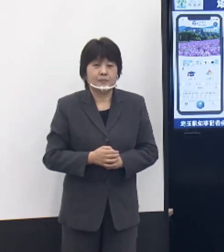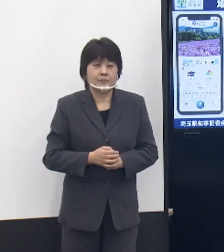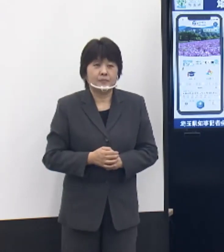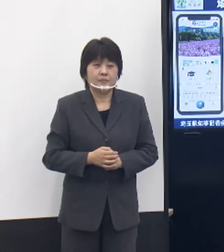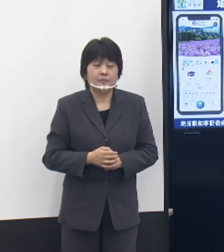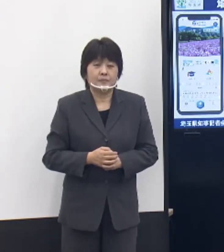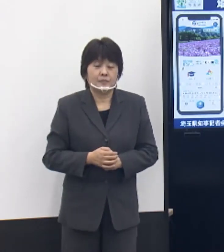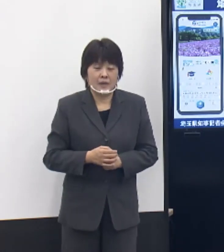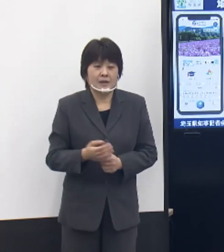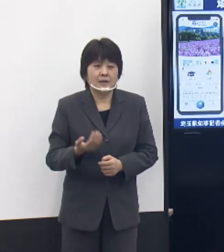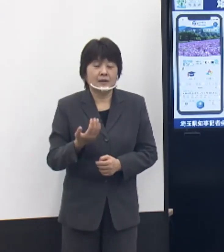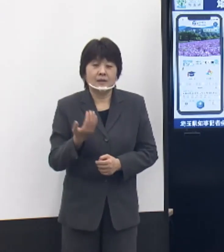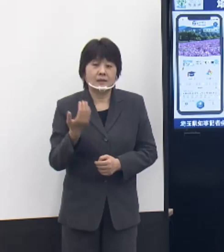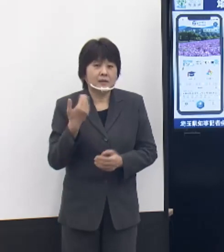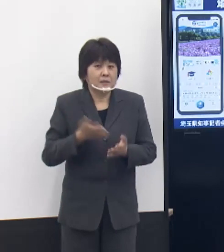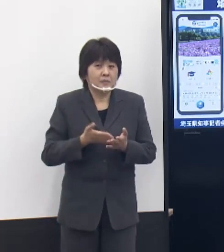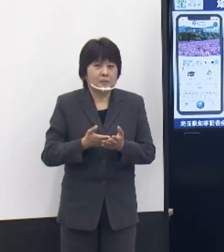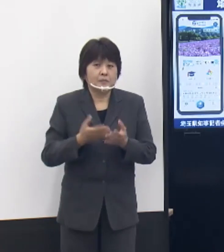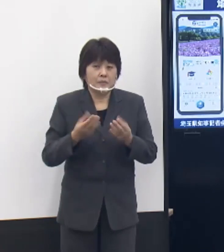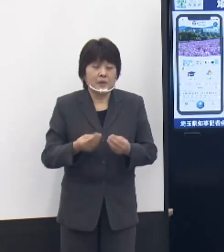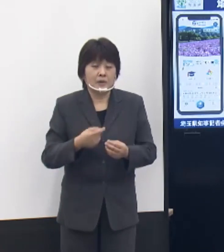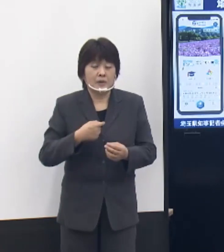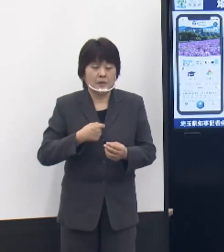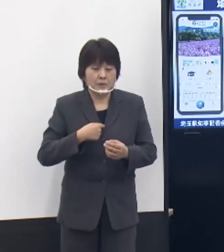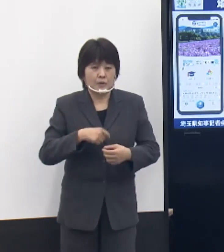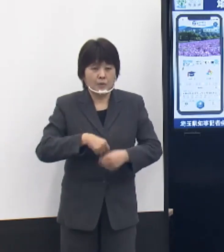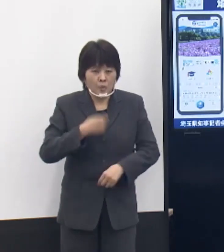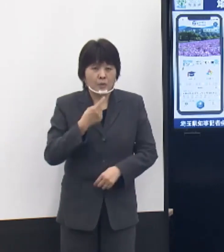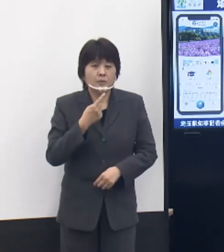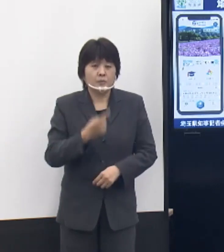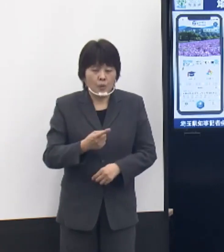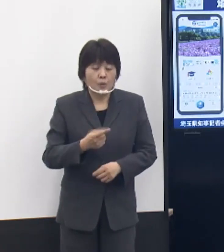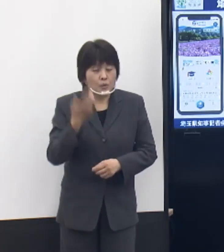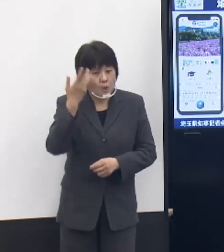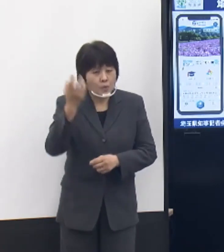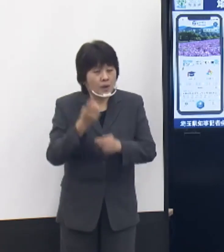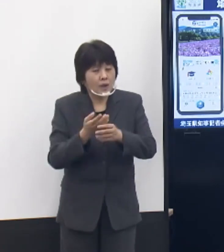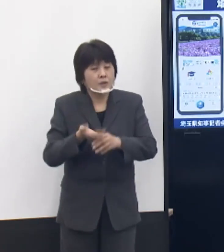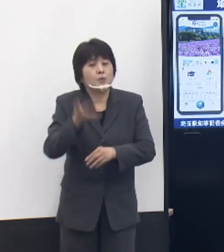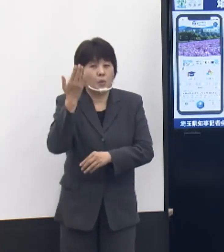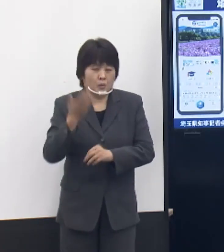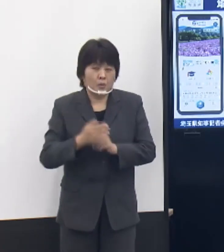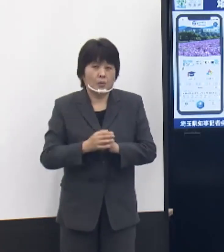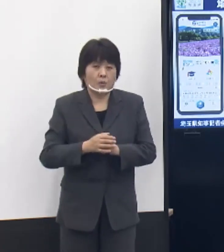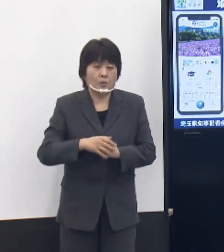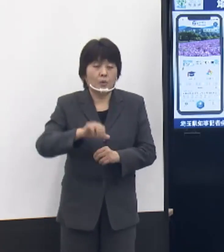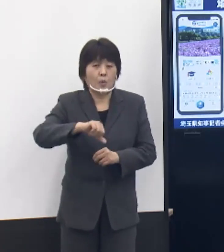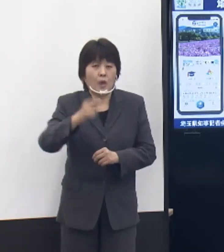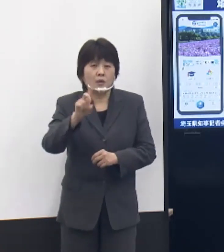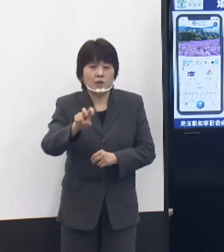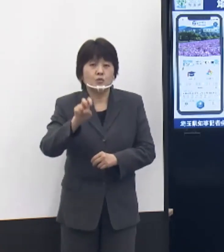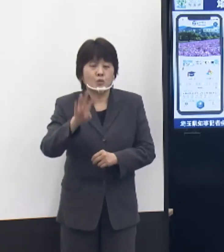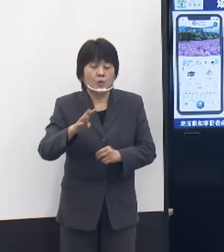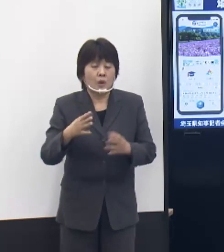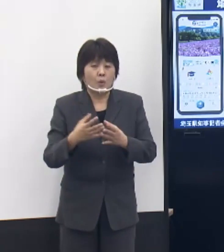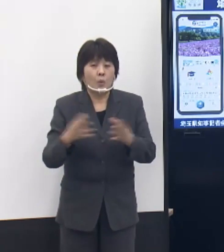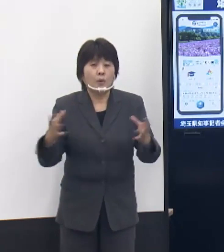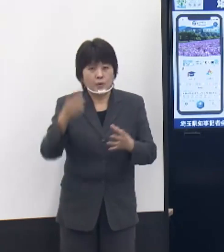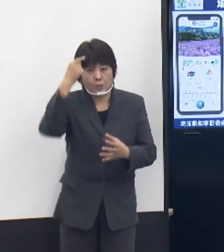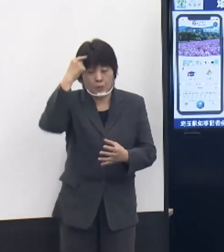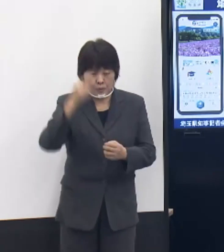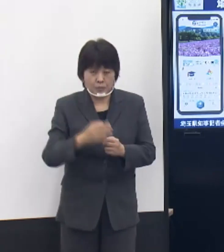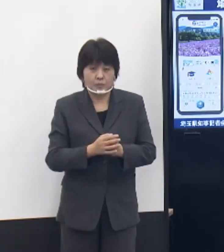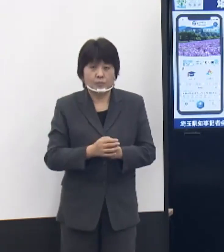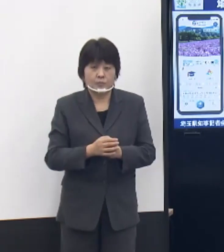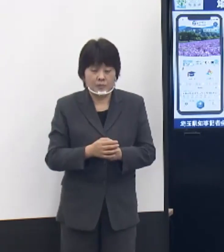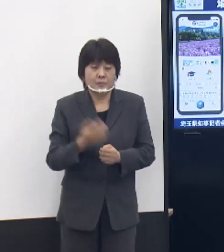すみません、ただ先ほどちょっと申し上げた、私も正直言うと想定外だったんですけれども、524人多いと思っています。